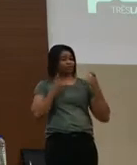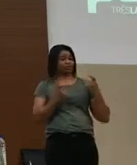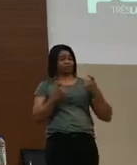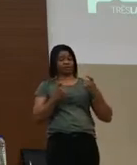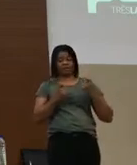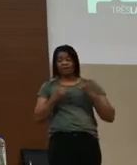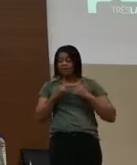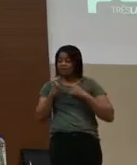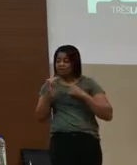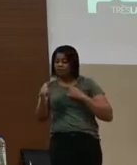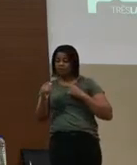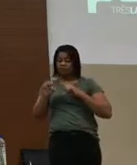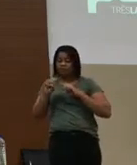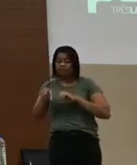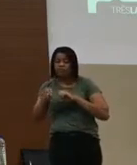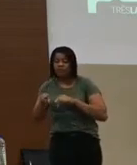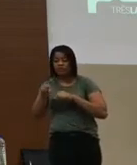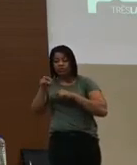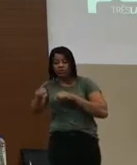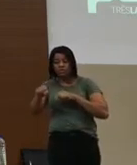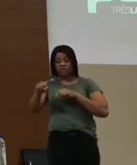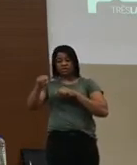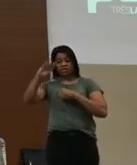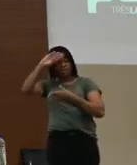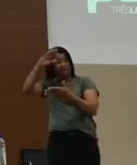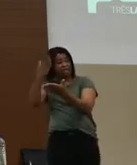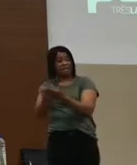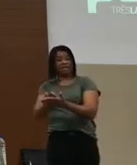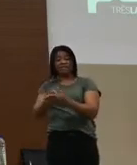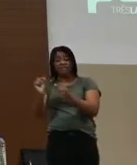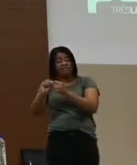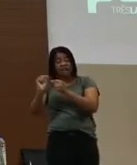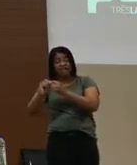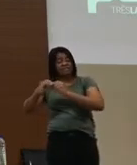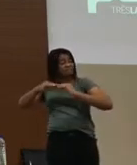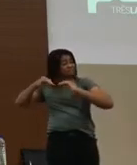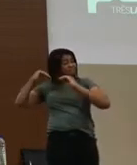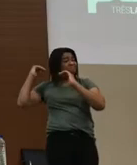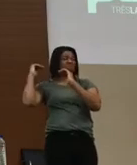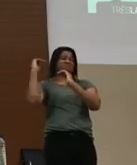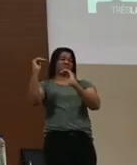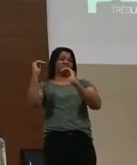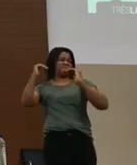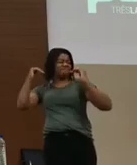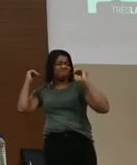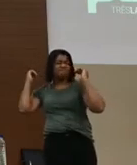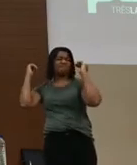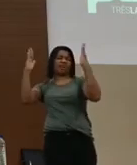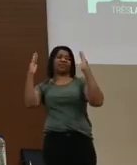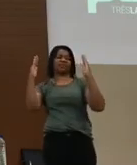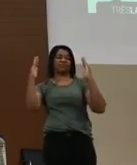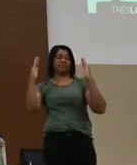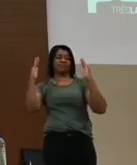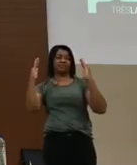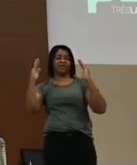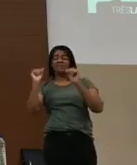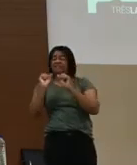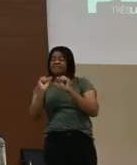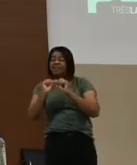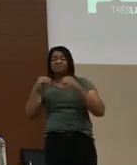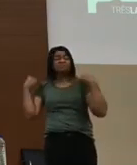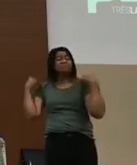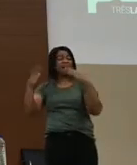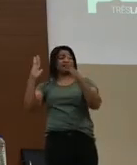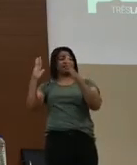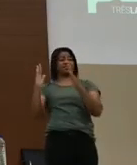cresce, fizesse o que ele fez, e fizesse melhor, e fizesse ainda muito maior, e fizesse muito